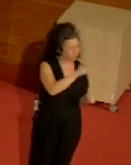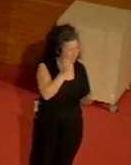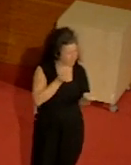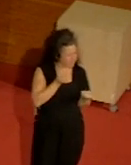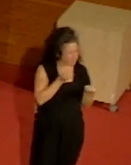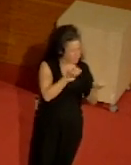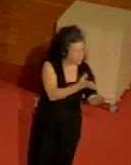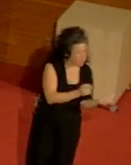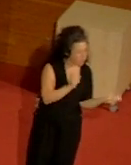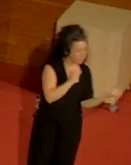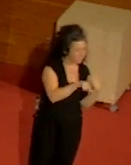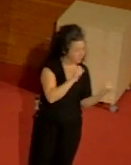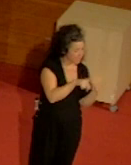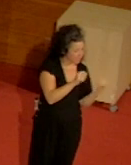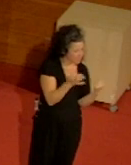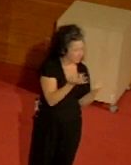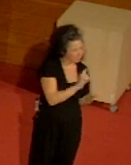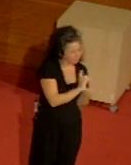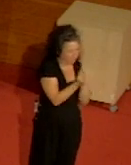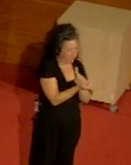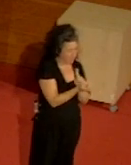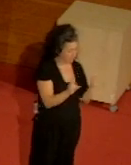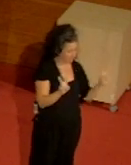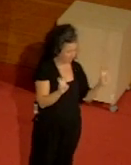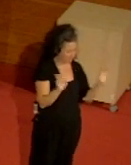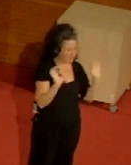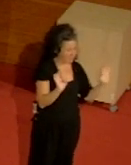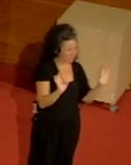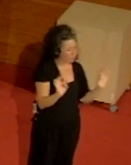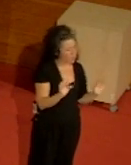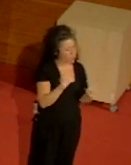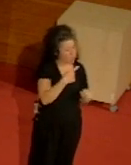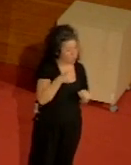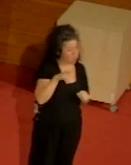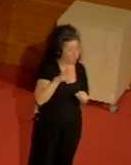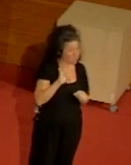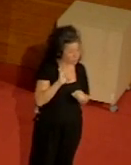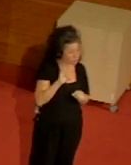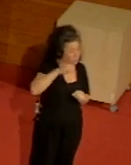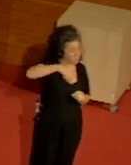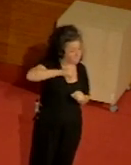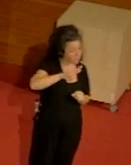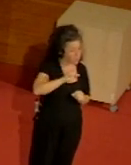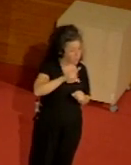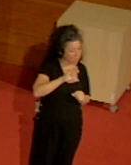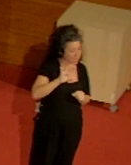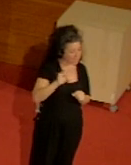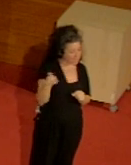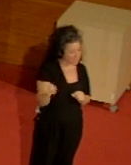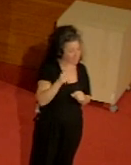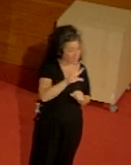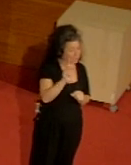cambiar. Hitzaldia entzuteko aukera izango dugu Agus Morales idazle eta 5W aldizkariko